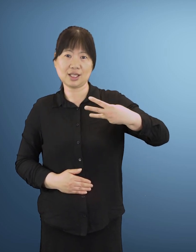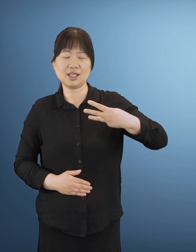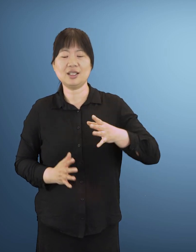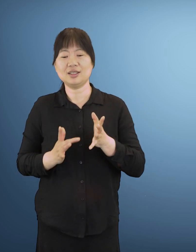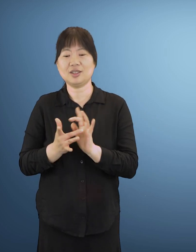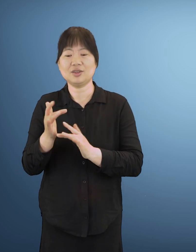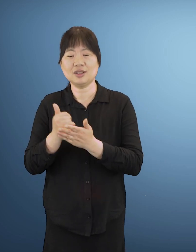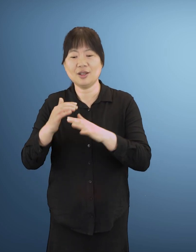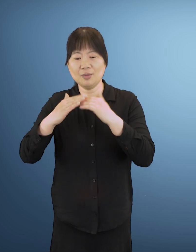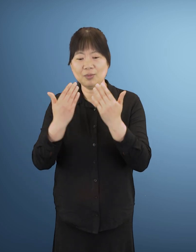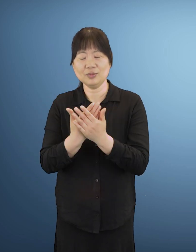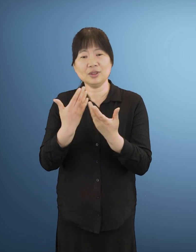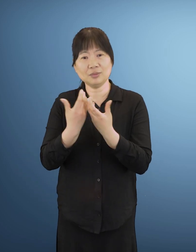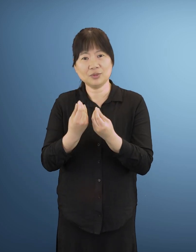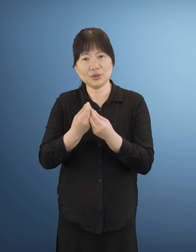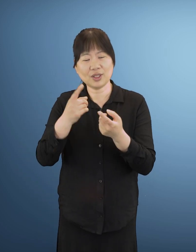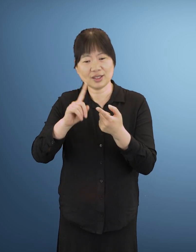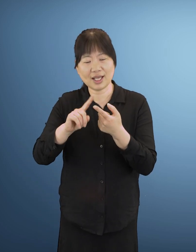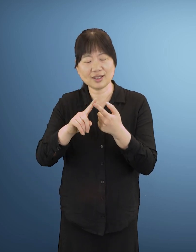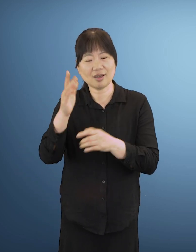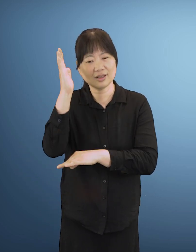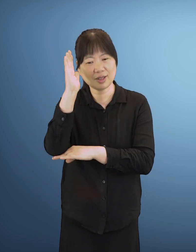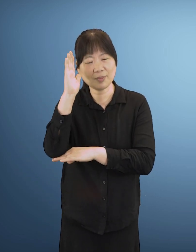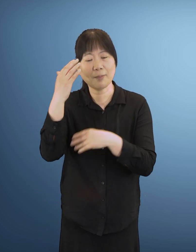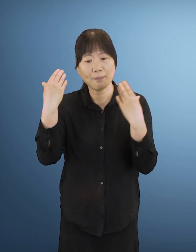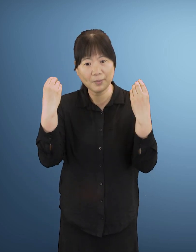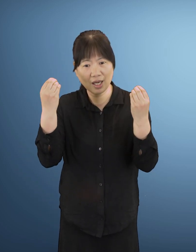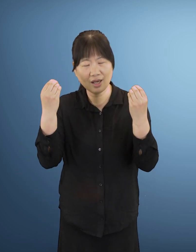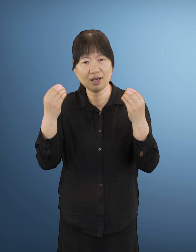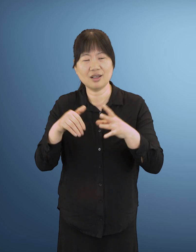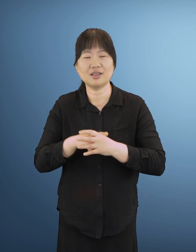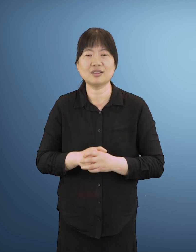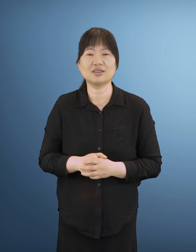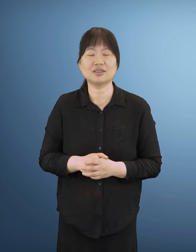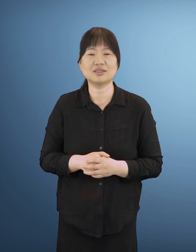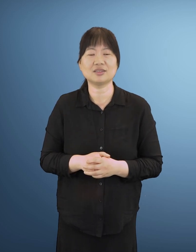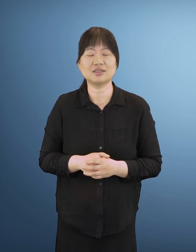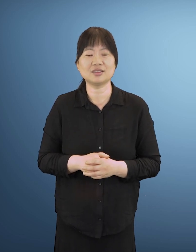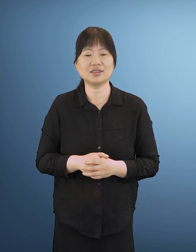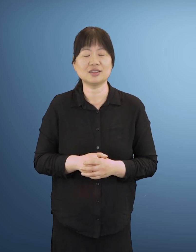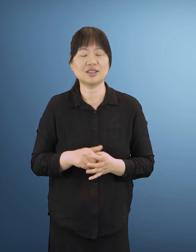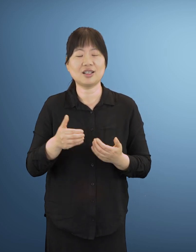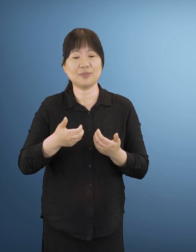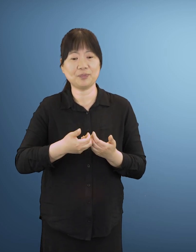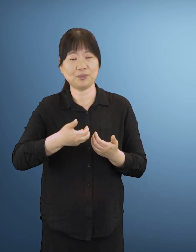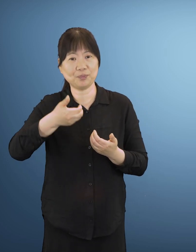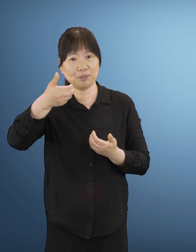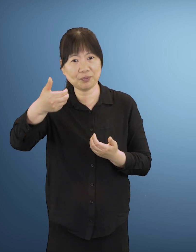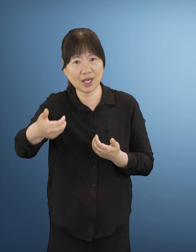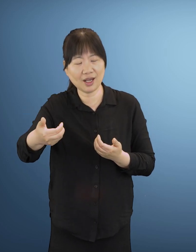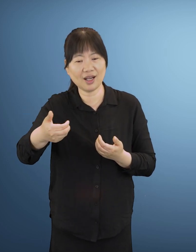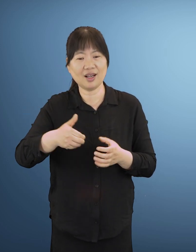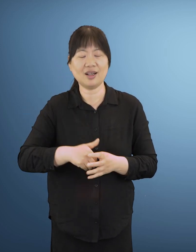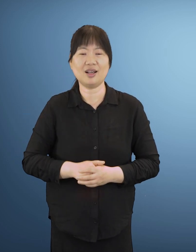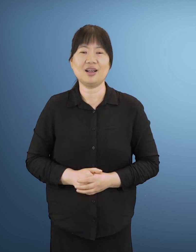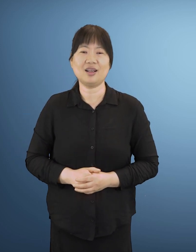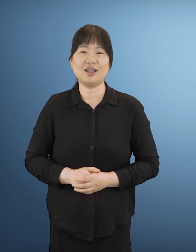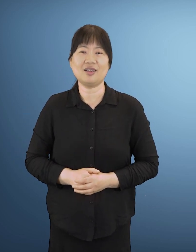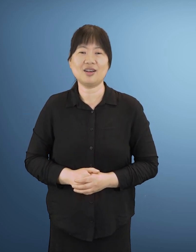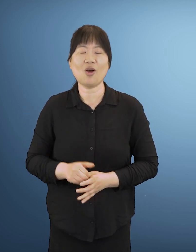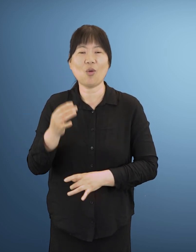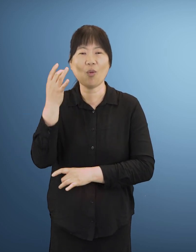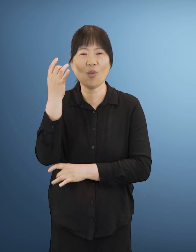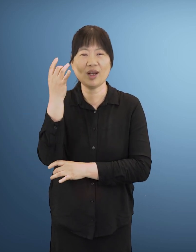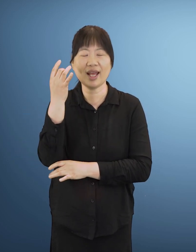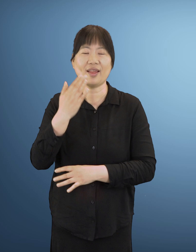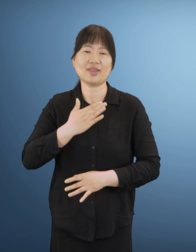이 모든 비유를 마치신 후에 그곳을 떠나서 고향으로 돌아가사,